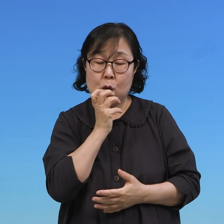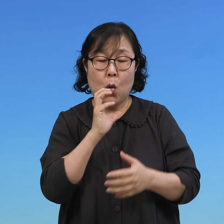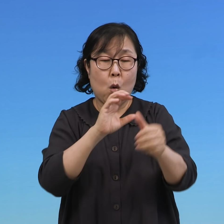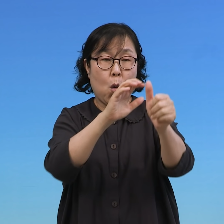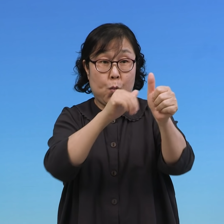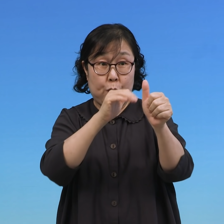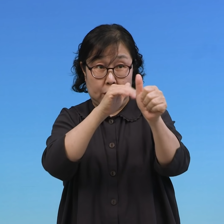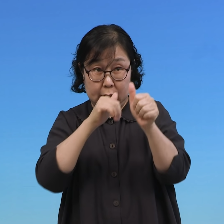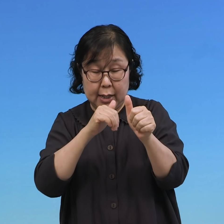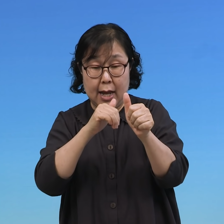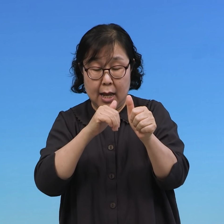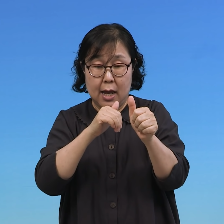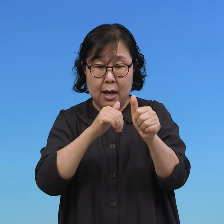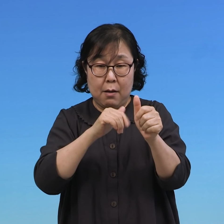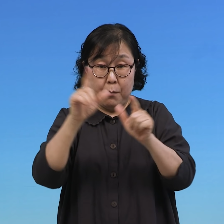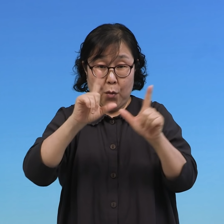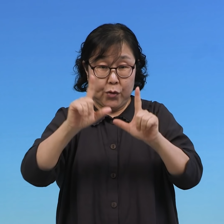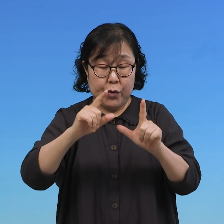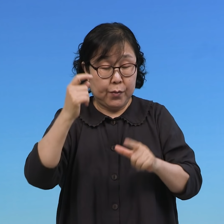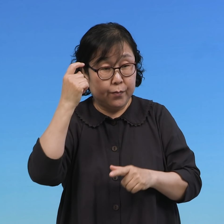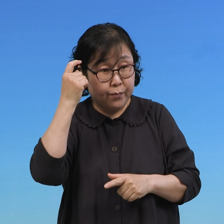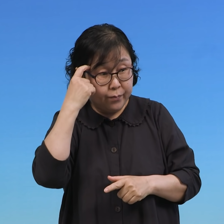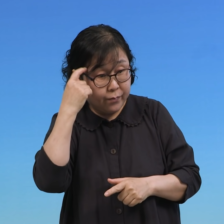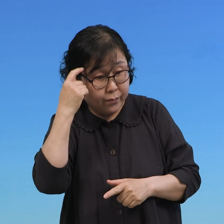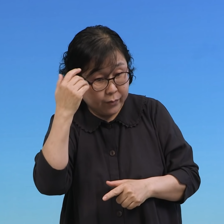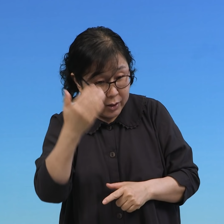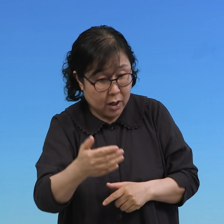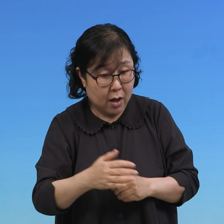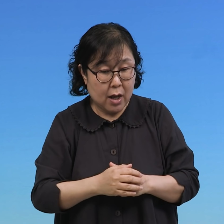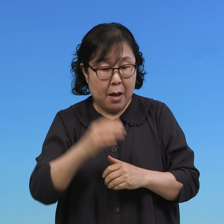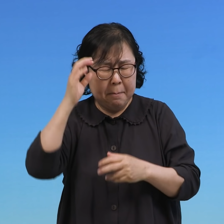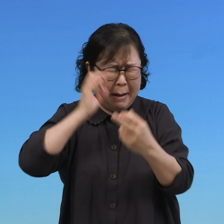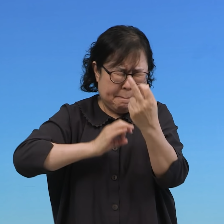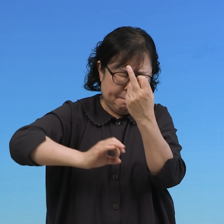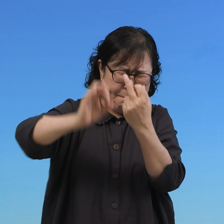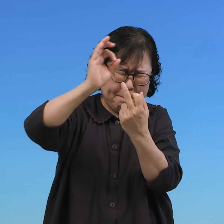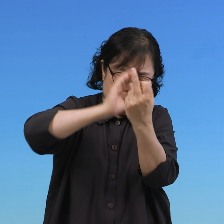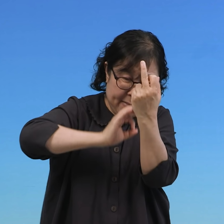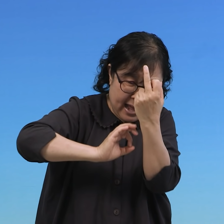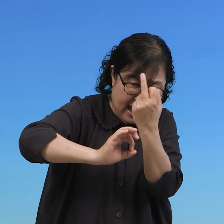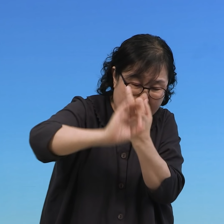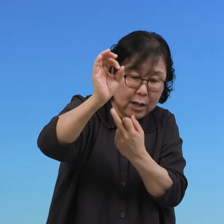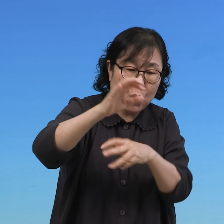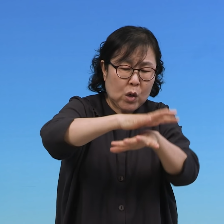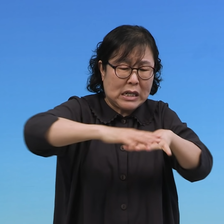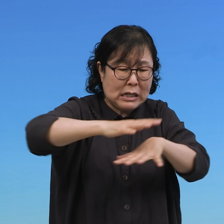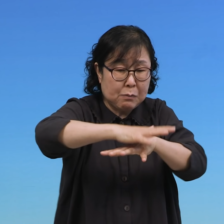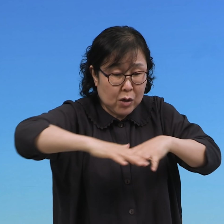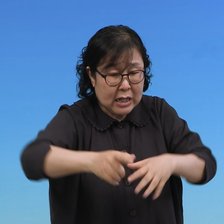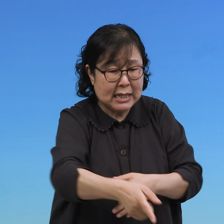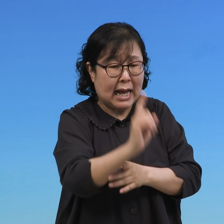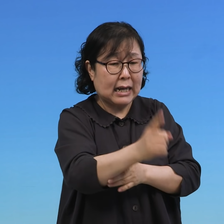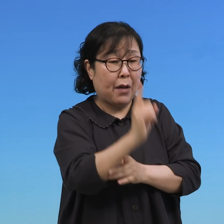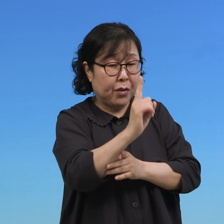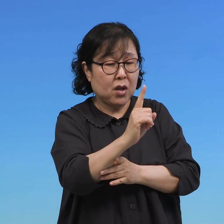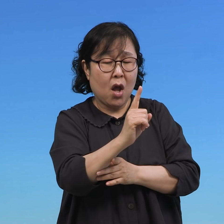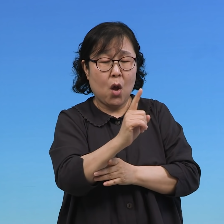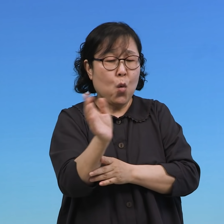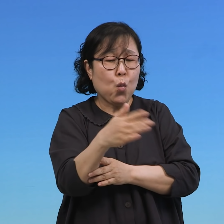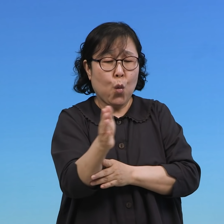베드로를 부르실 때 그 장면 기억하시죠? 밤새도록 그물질을 했는데 고기 한 마리 잡을 수 없는